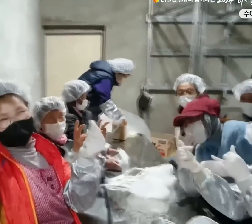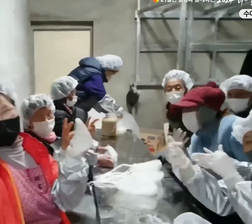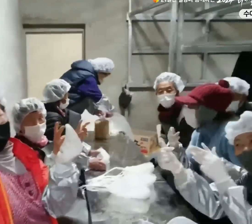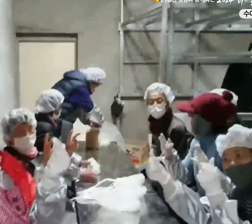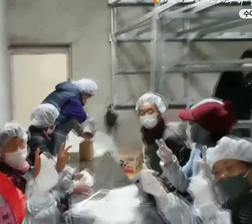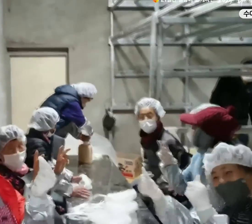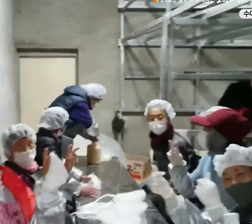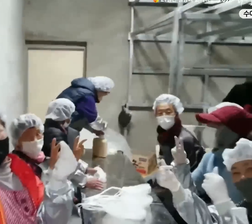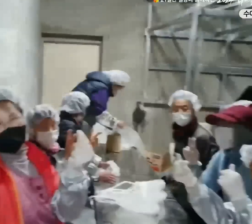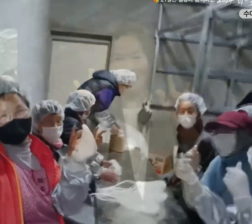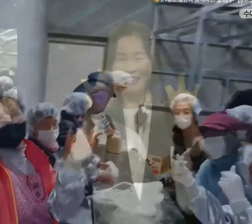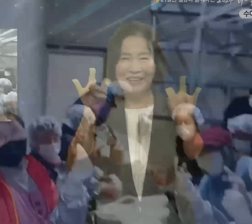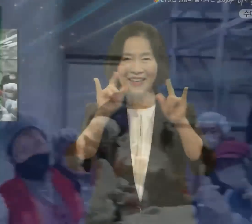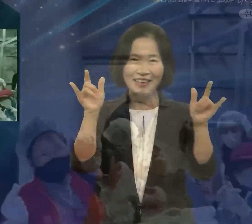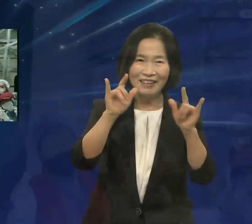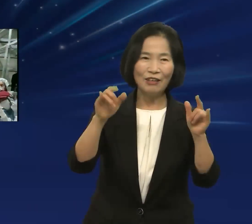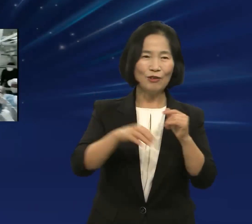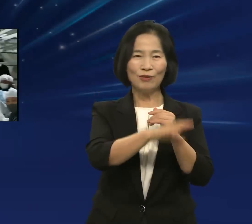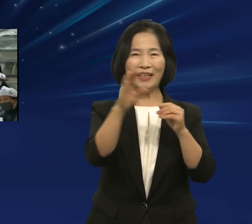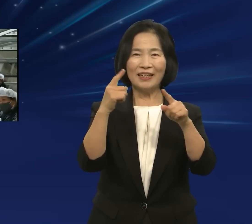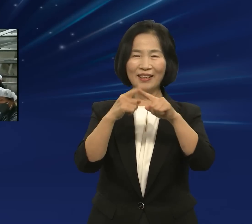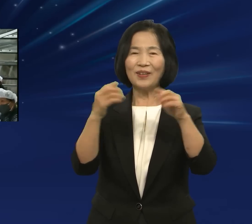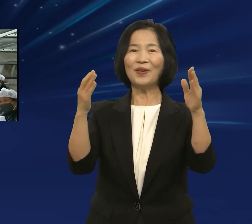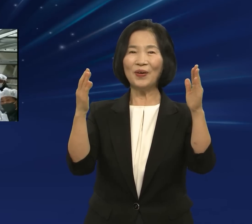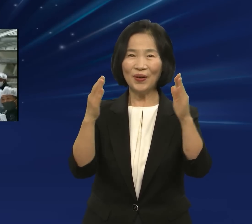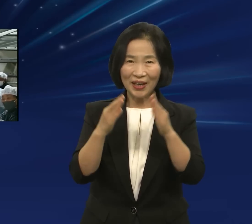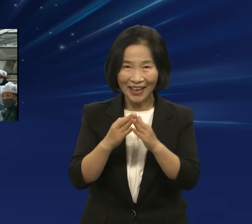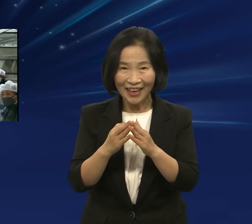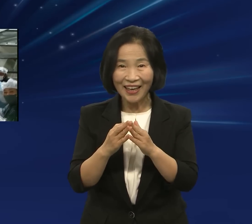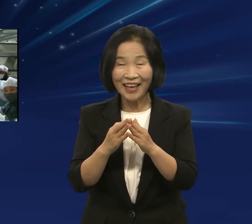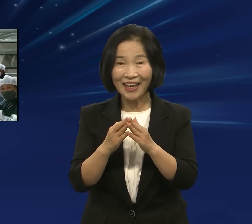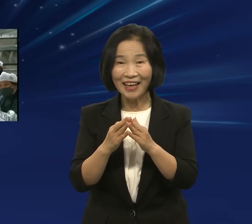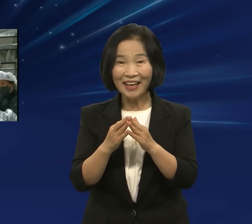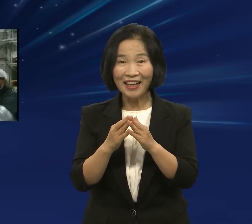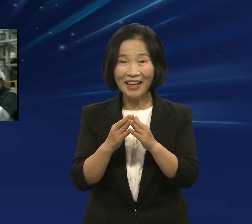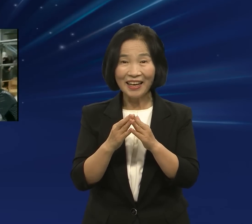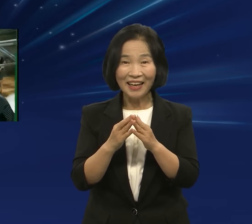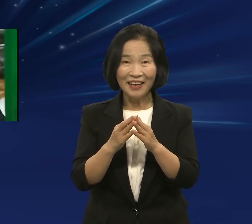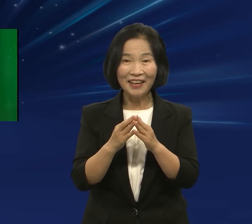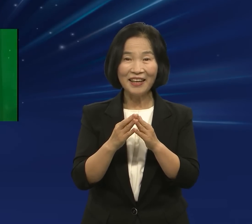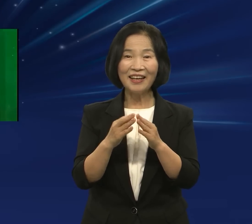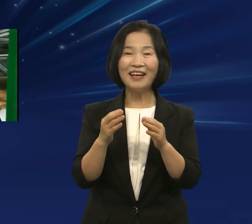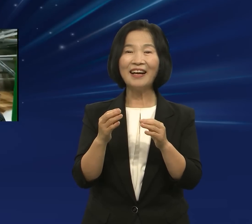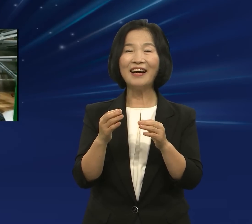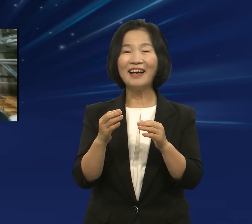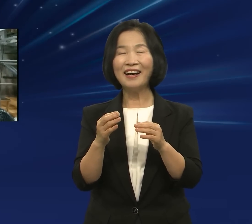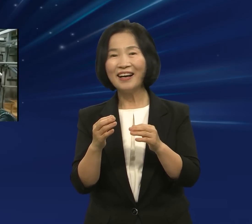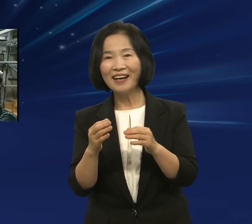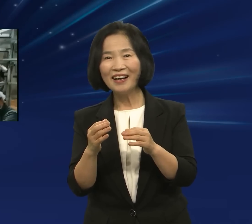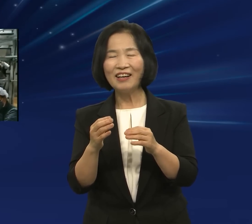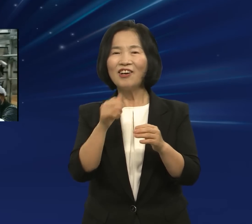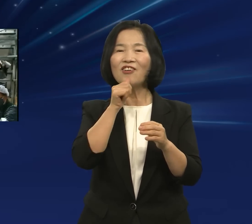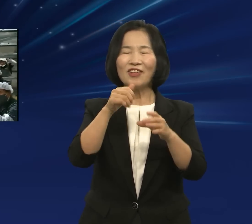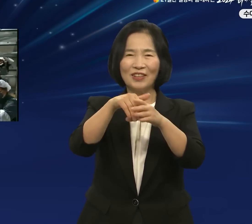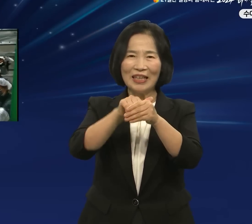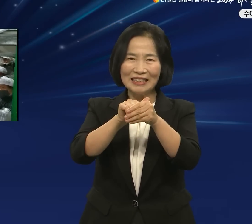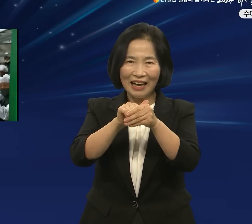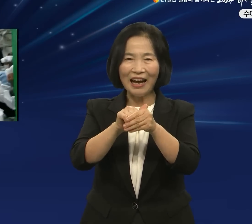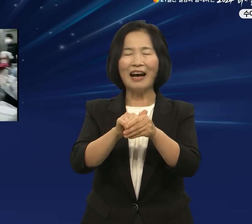자, 인불교회 22년도 오늘이 12월 6일 매주 작업하고 있습니다.